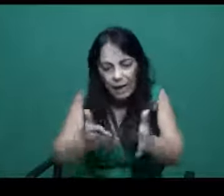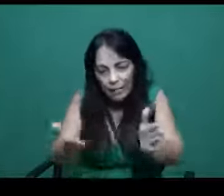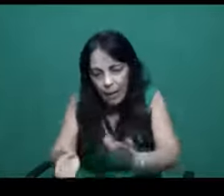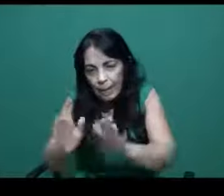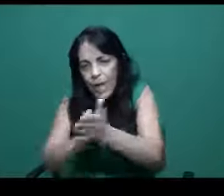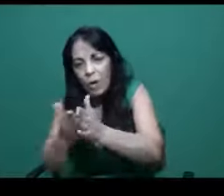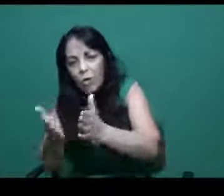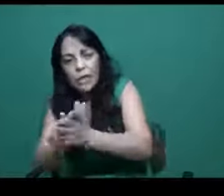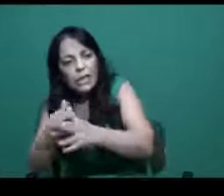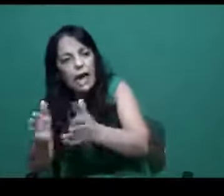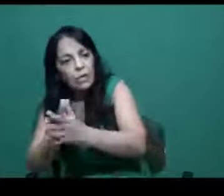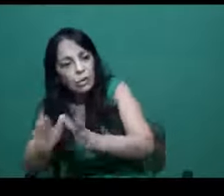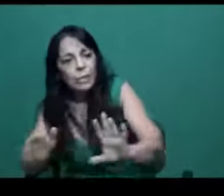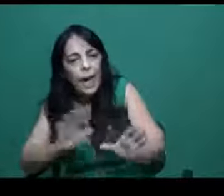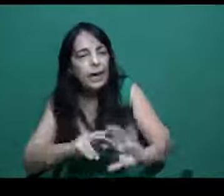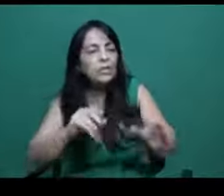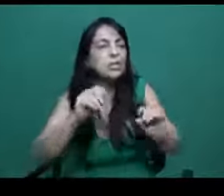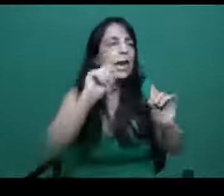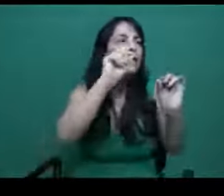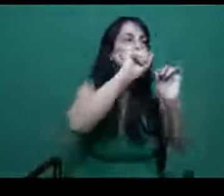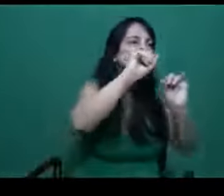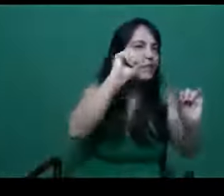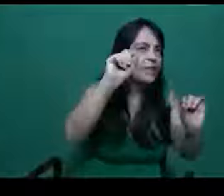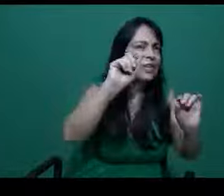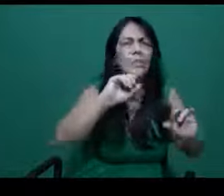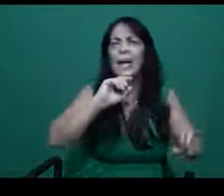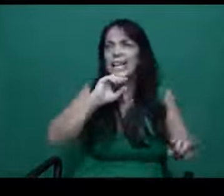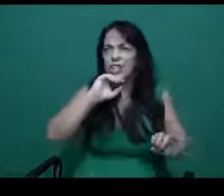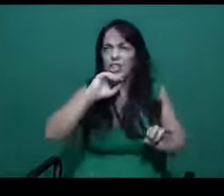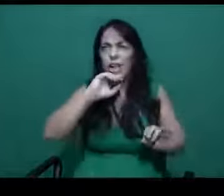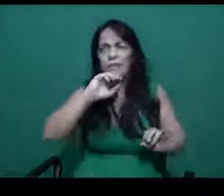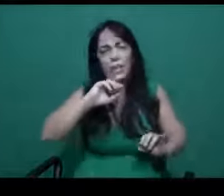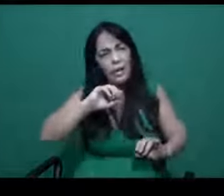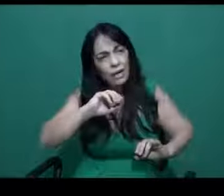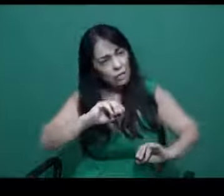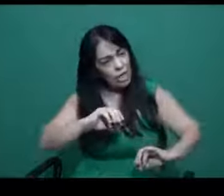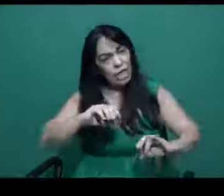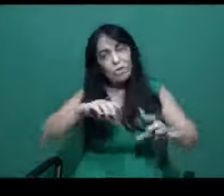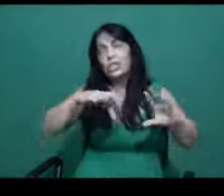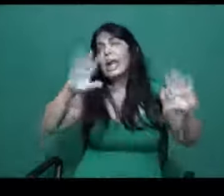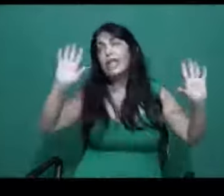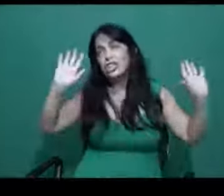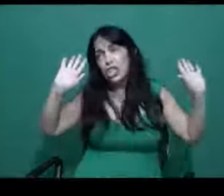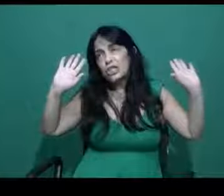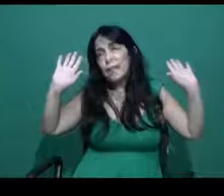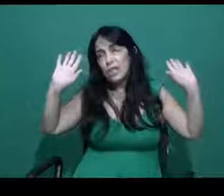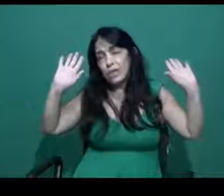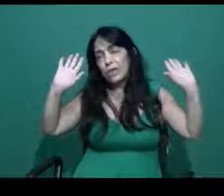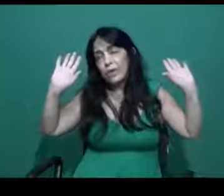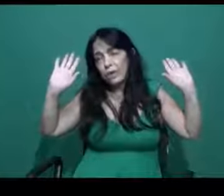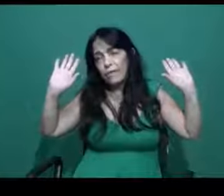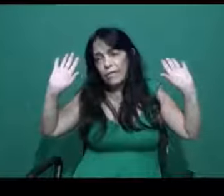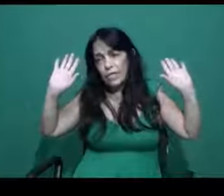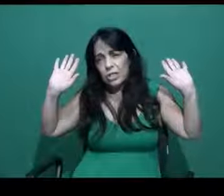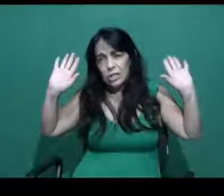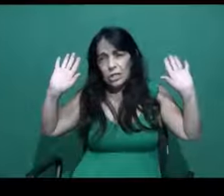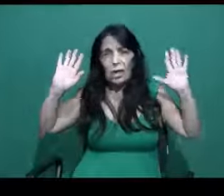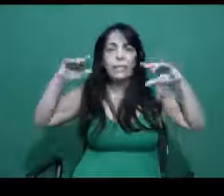Pegaram papel, cortaram, dobraram, escreve aí aniversário. Como é que escreve? Levaram uns 3 dias para escrever o convite.